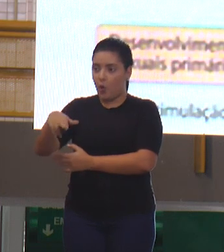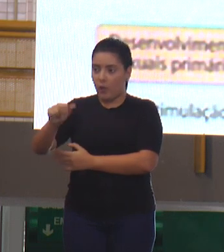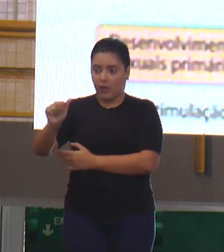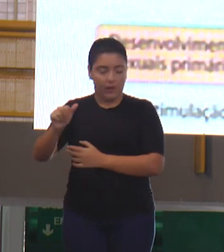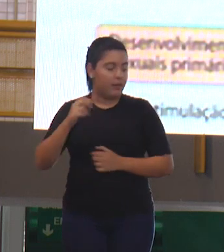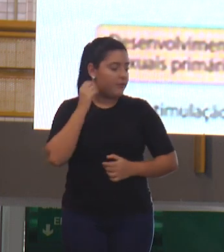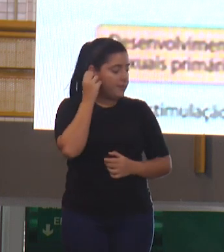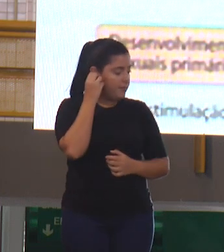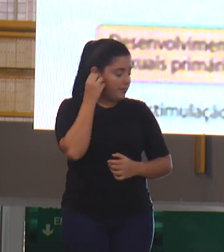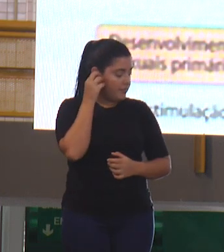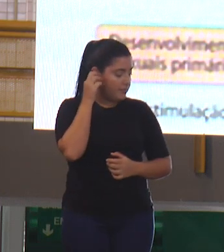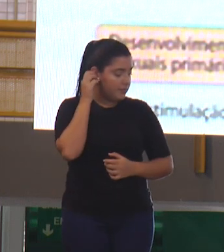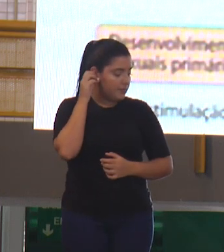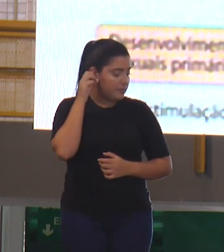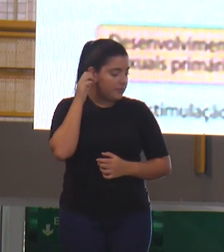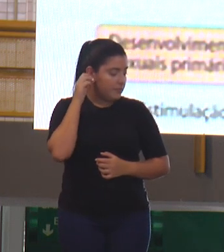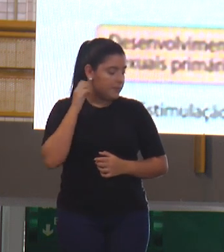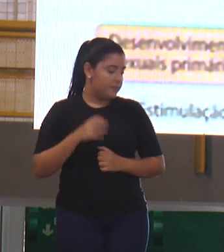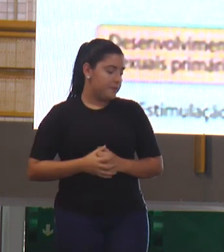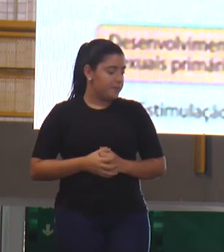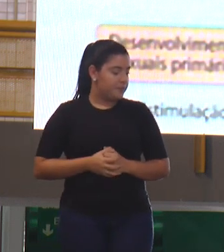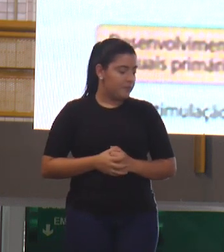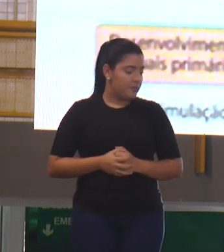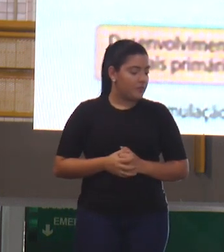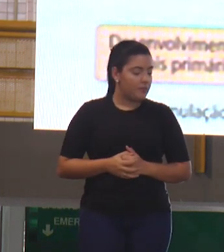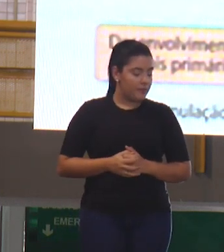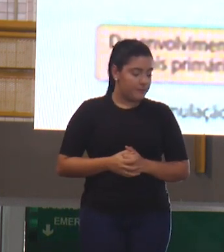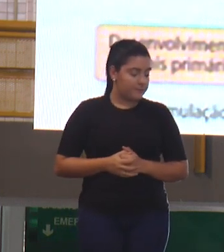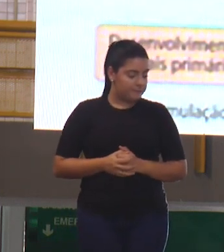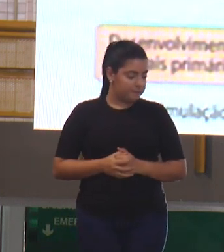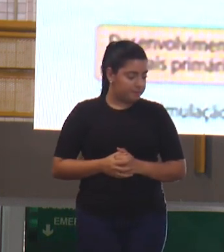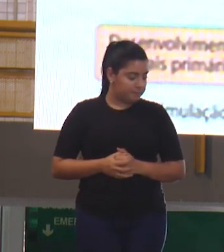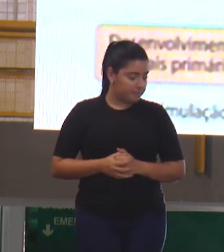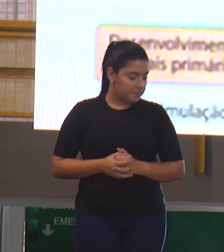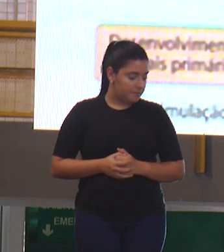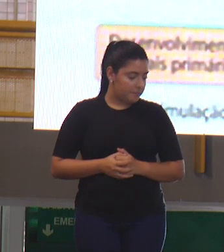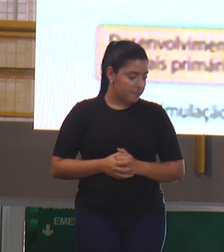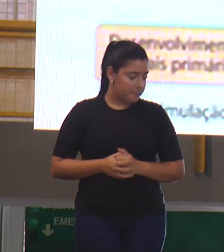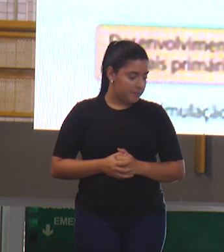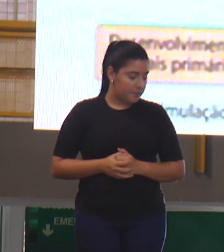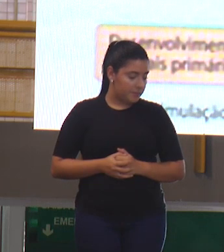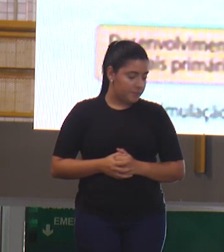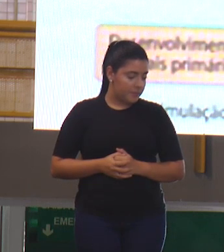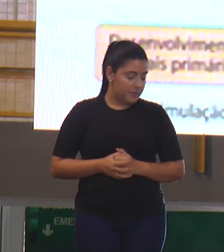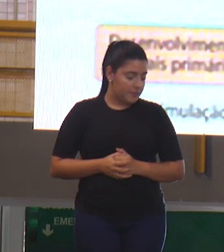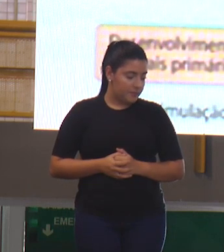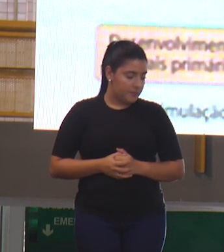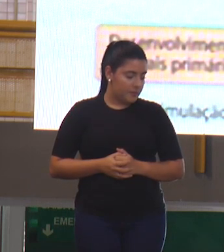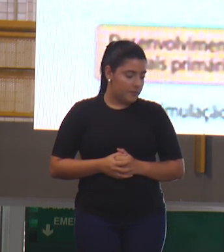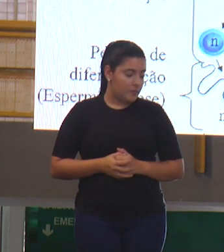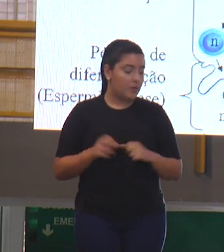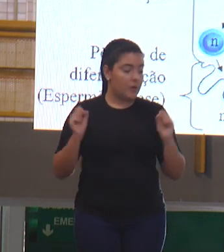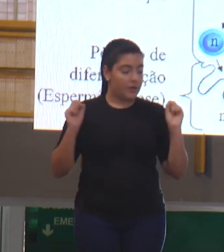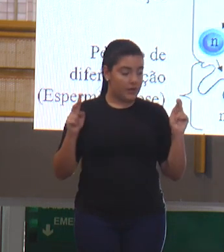FSH no homem, produção de espermatozoides, LH, produção de quem? De testosterona. Vamos